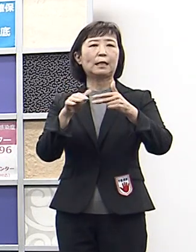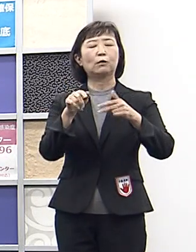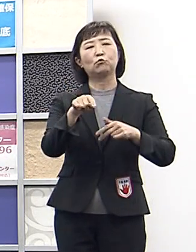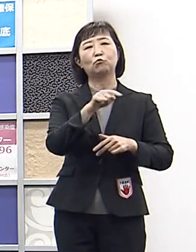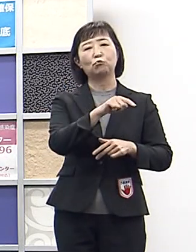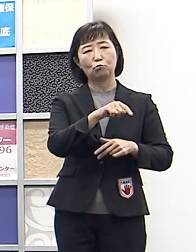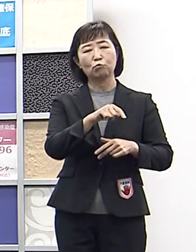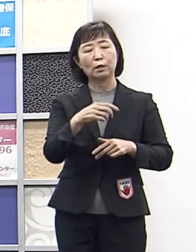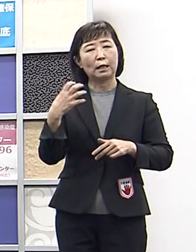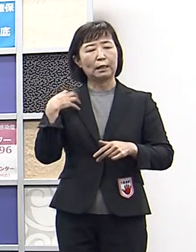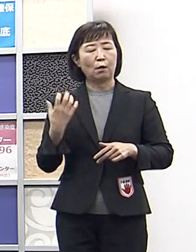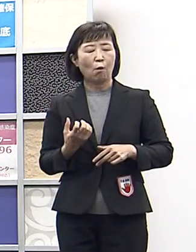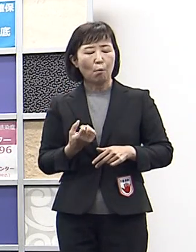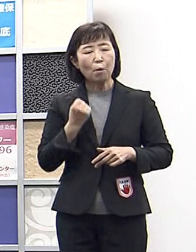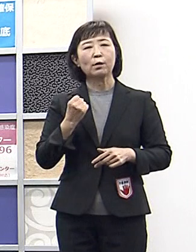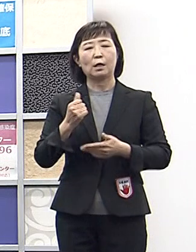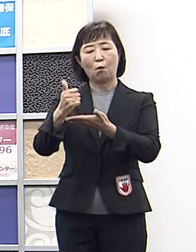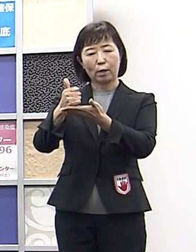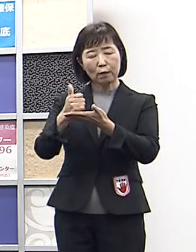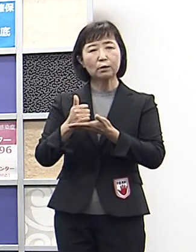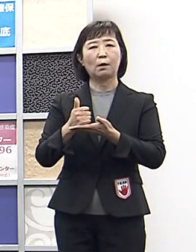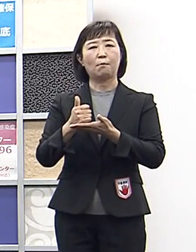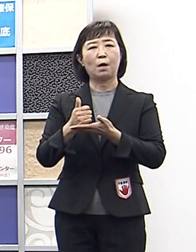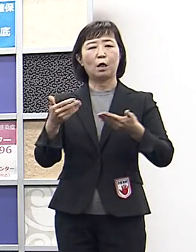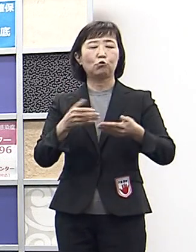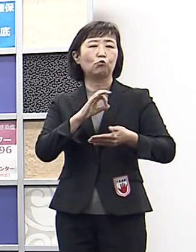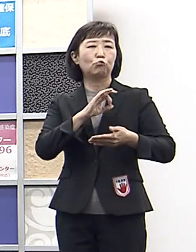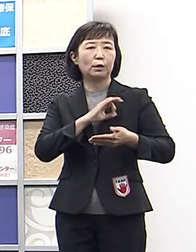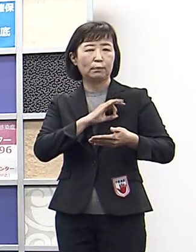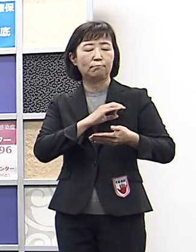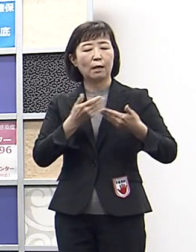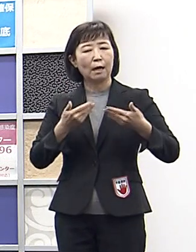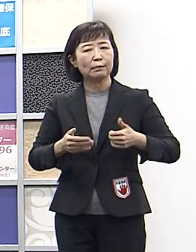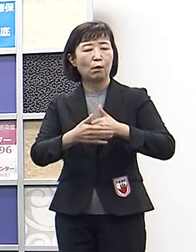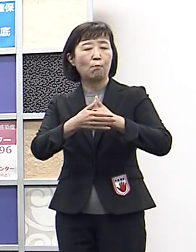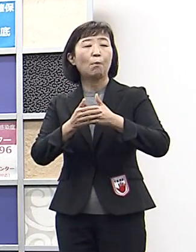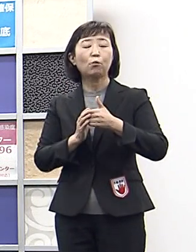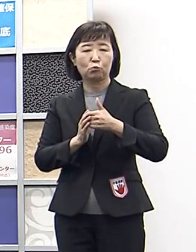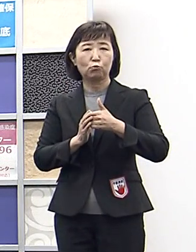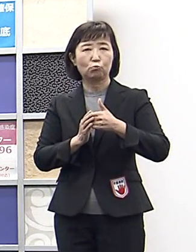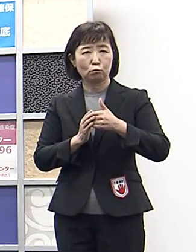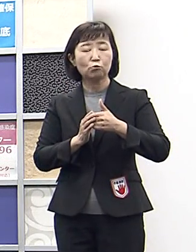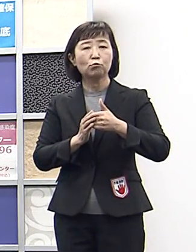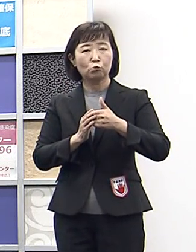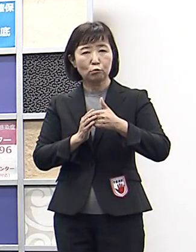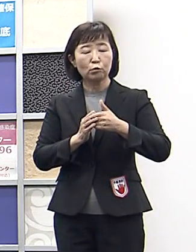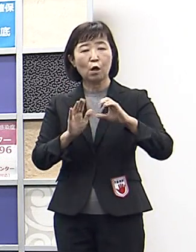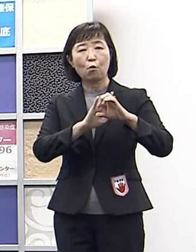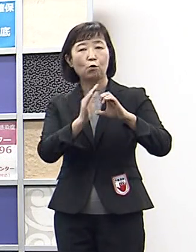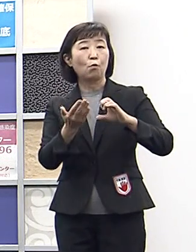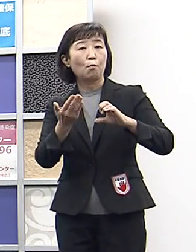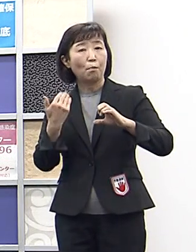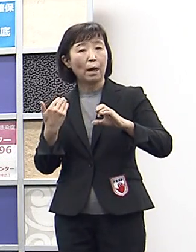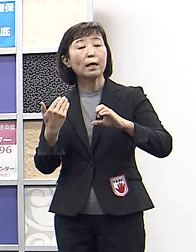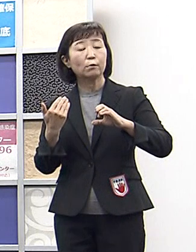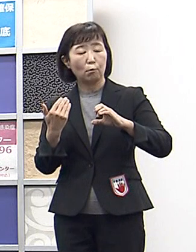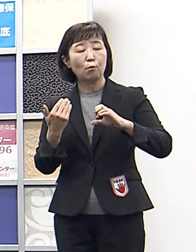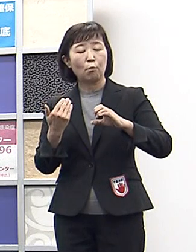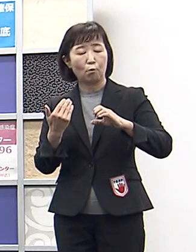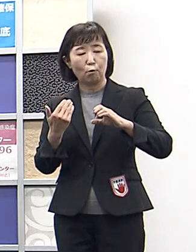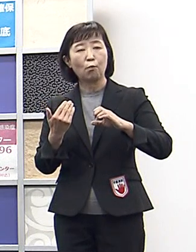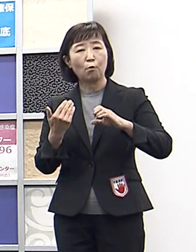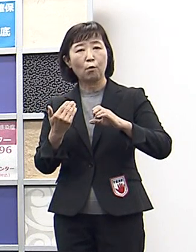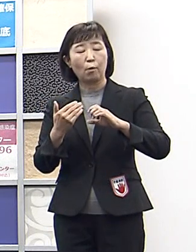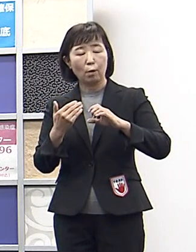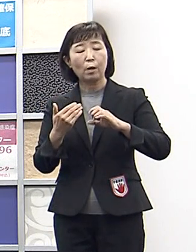において顧客や従業員の安全を確保すべきいわば平時モードグリーン認証制度につきまして